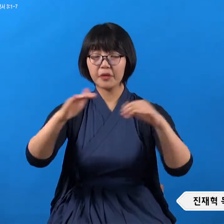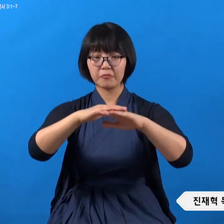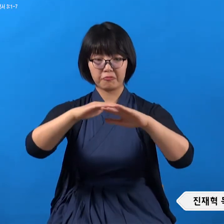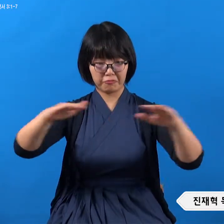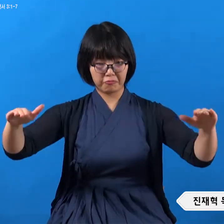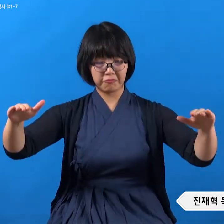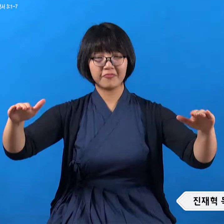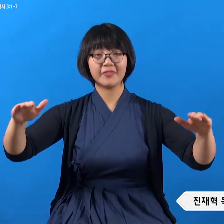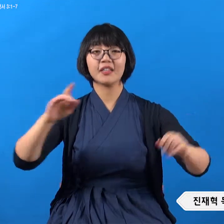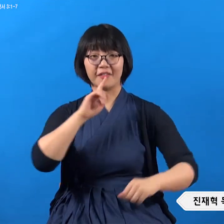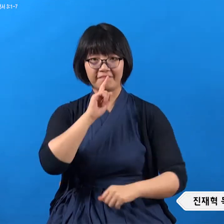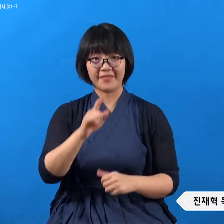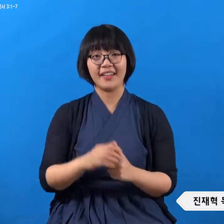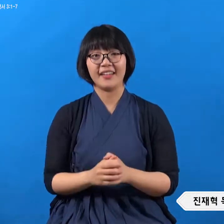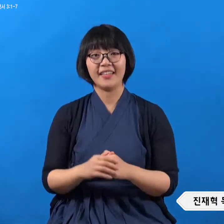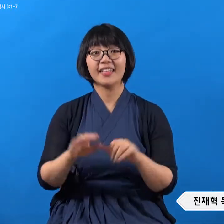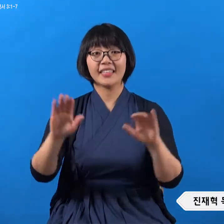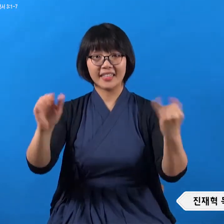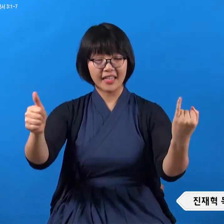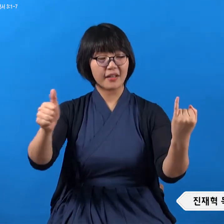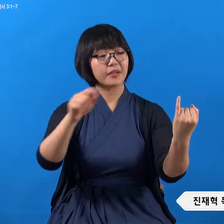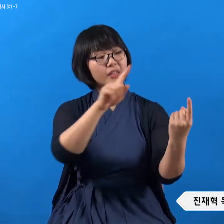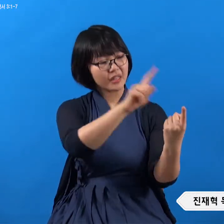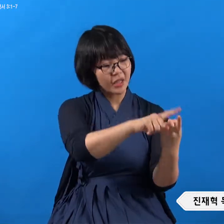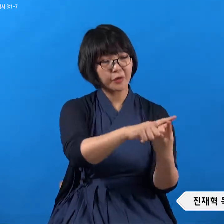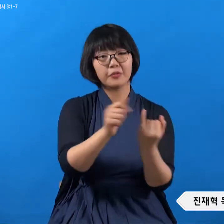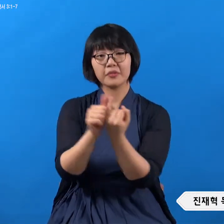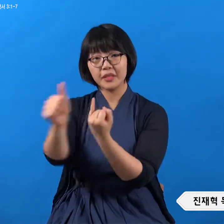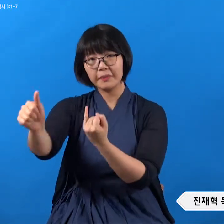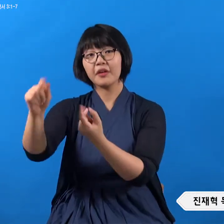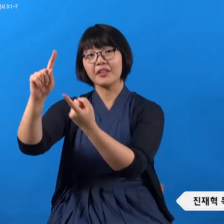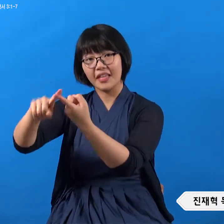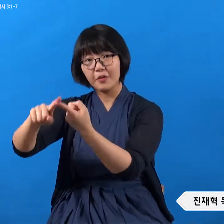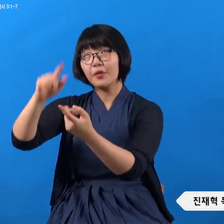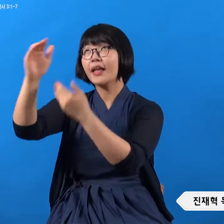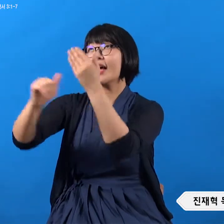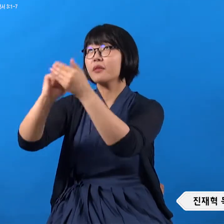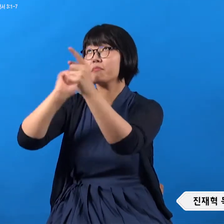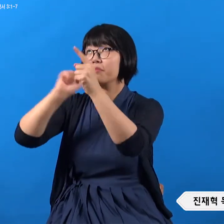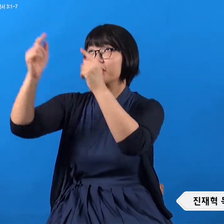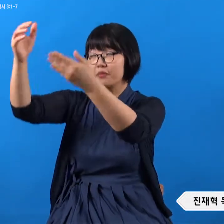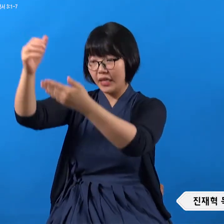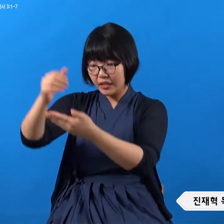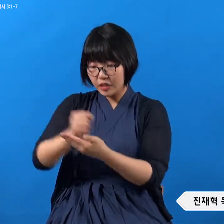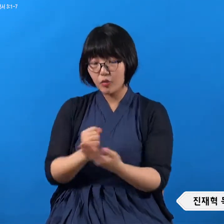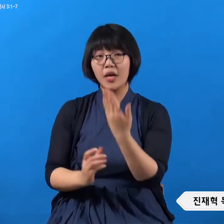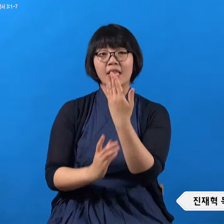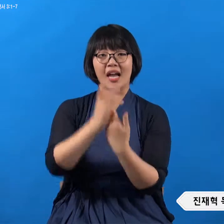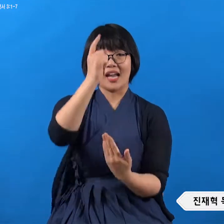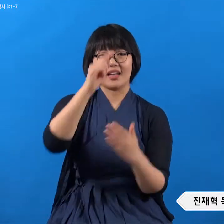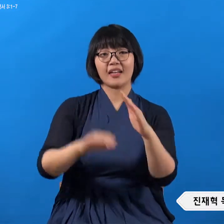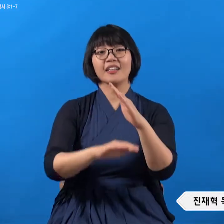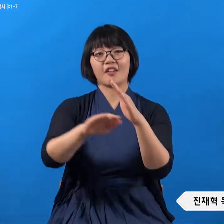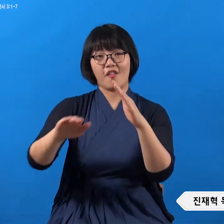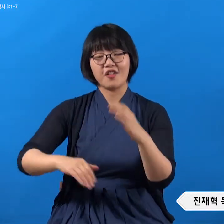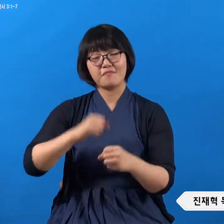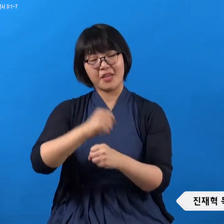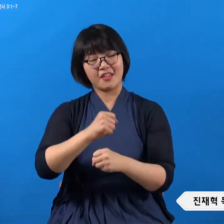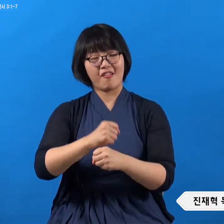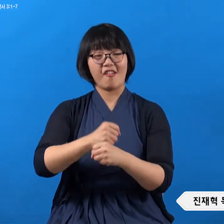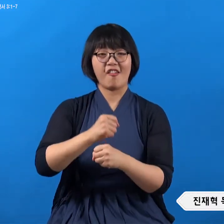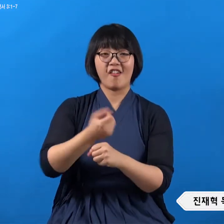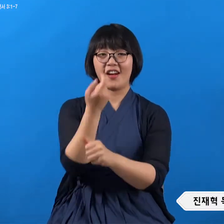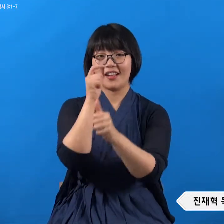동등한 부부가 각각 하나님이 주신 말씀을 통해 하나된 가정을 향한 하나님의